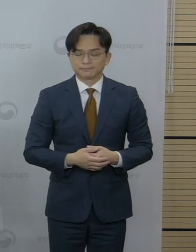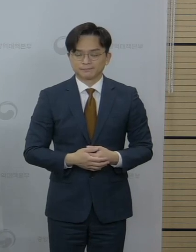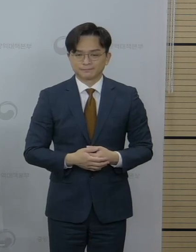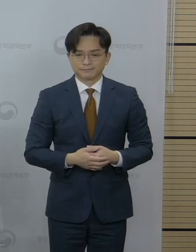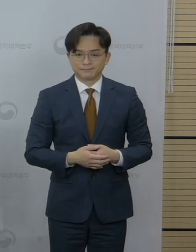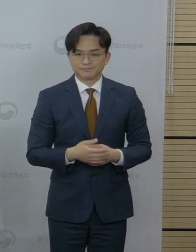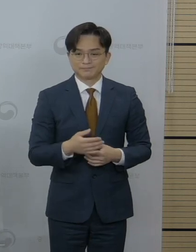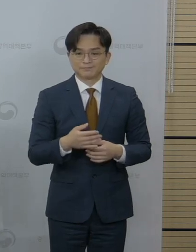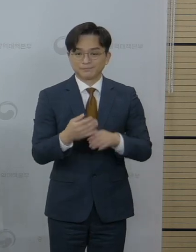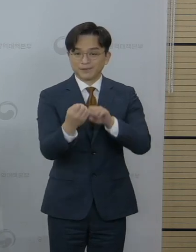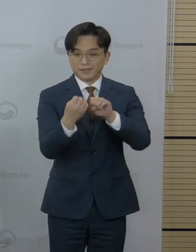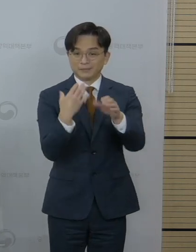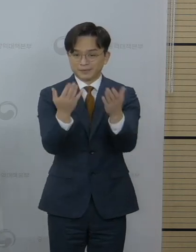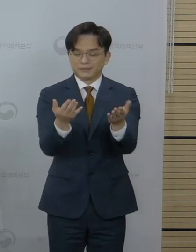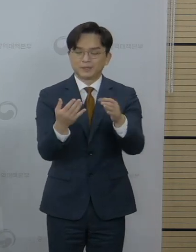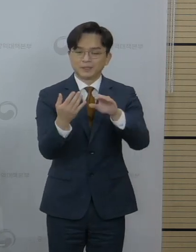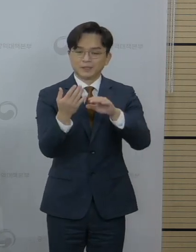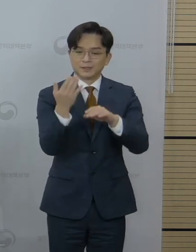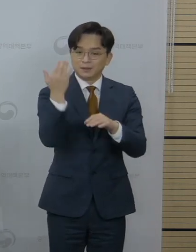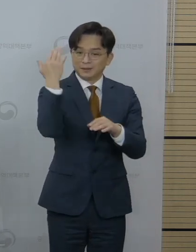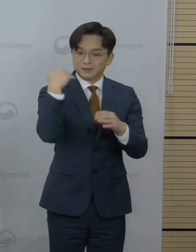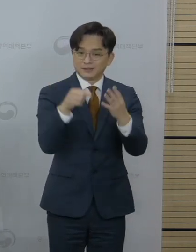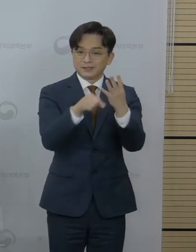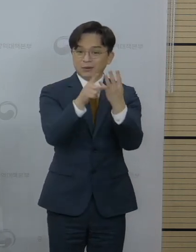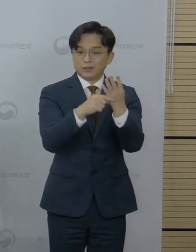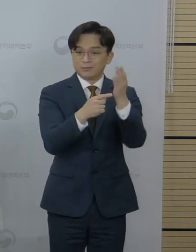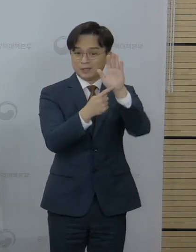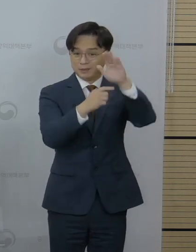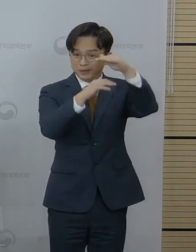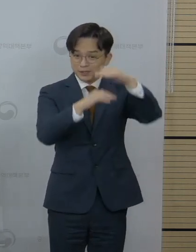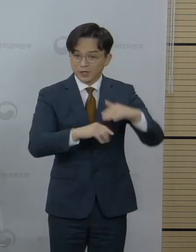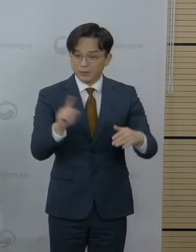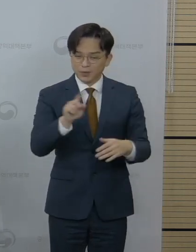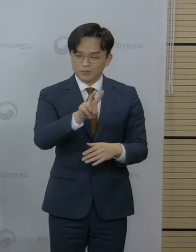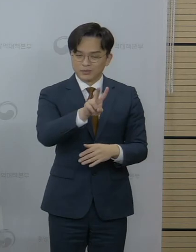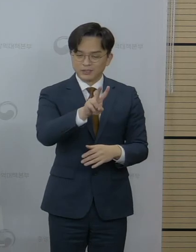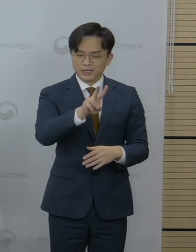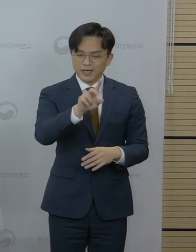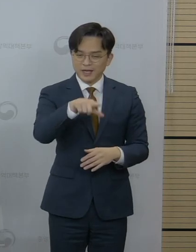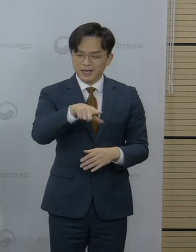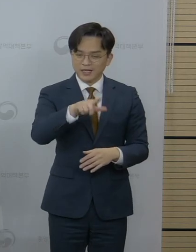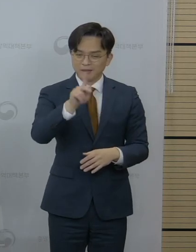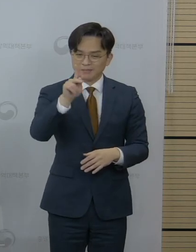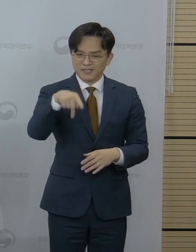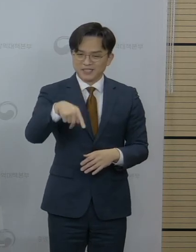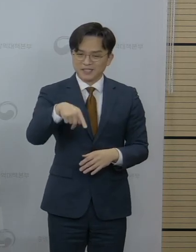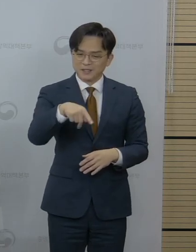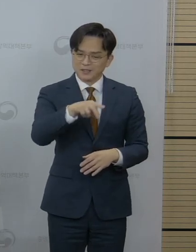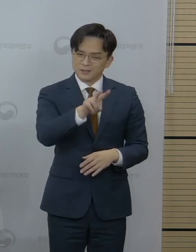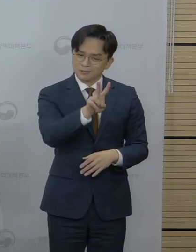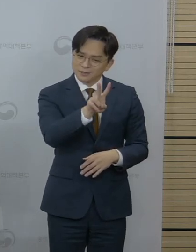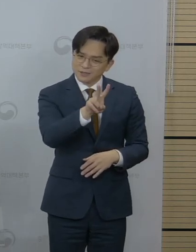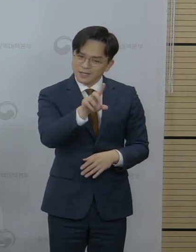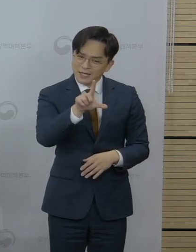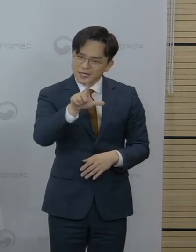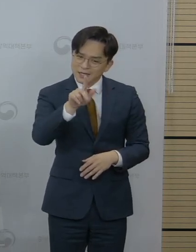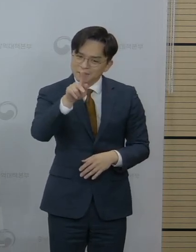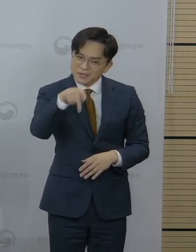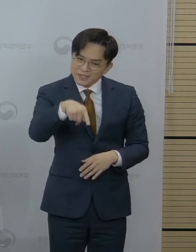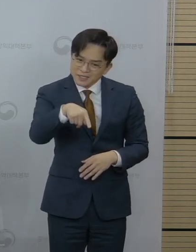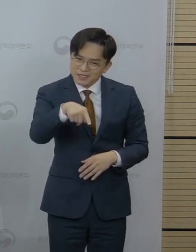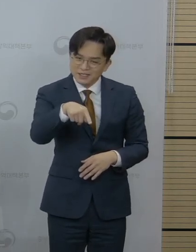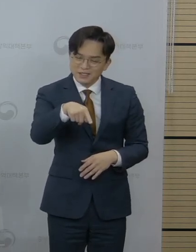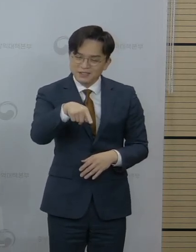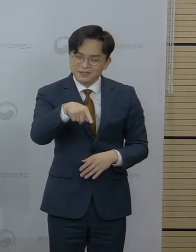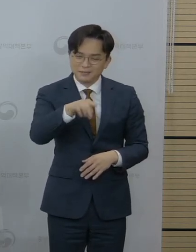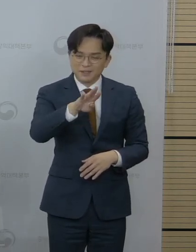지난 4월에 저희가 말씀드린 것은 소위 VLP, 즉 바이러스 라이크 파티클이라는 부분을 개발하고 그때